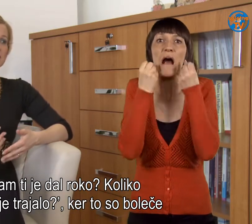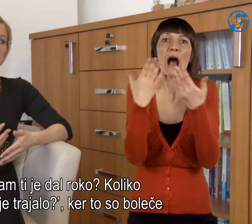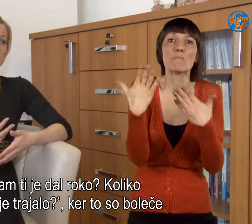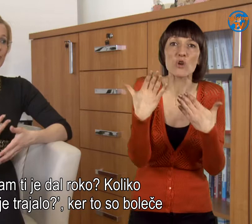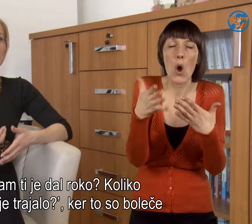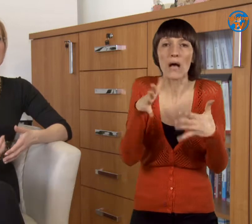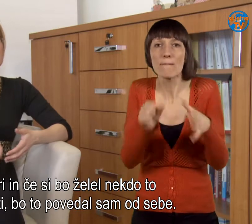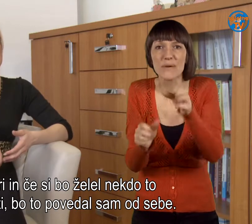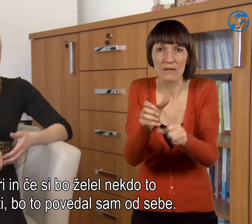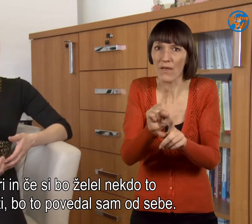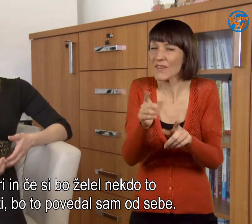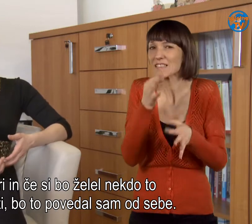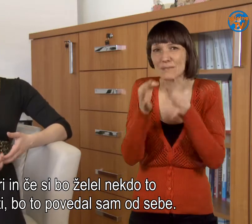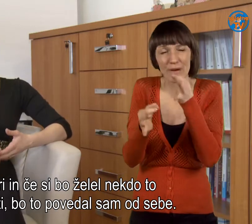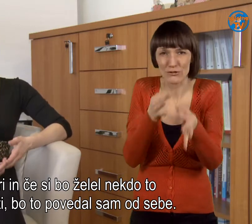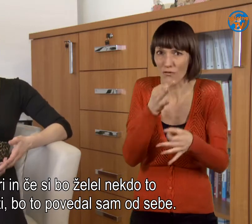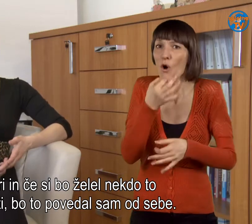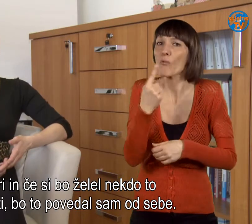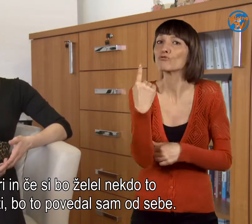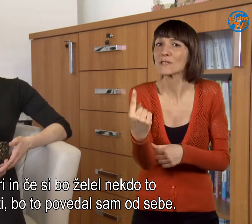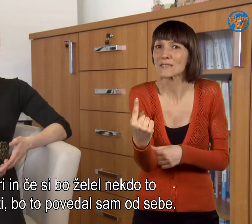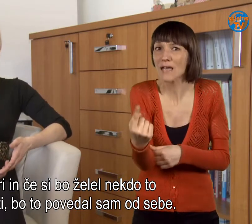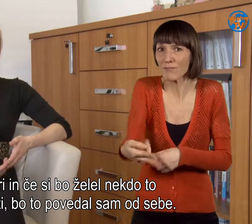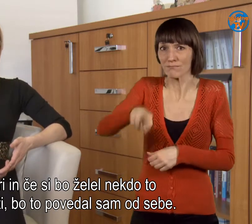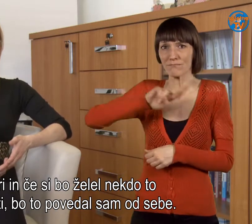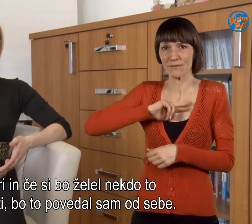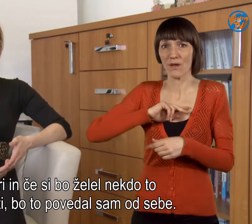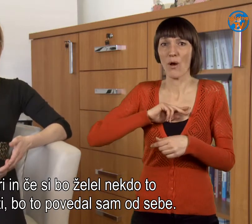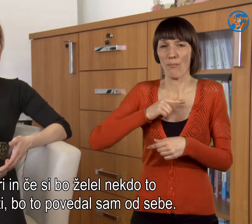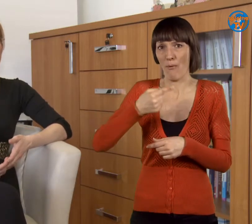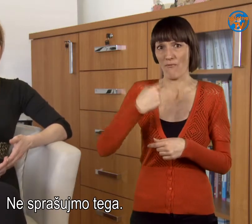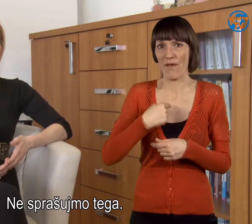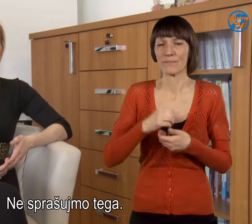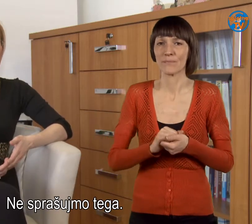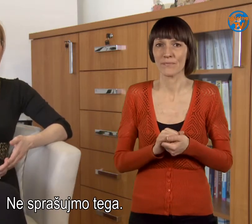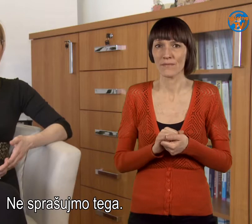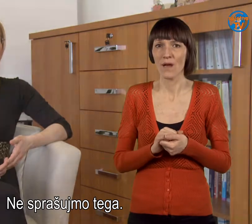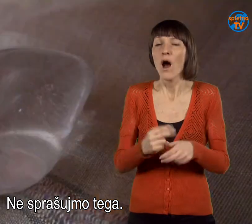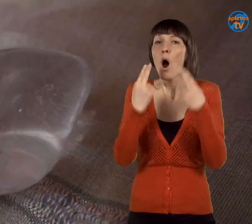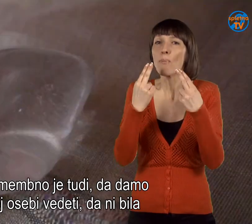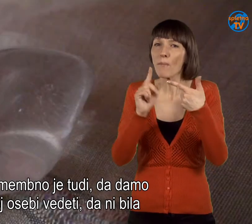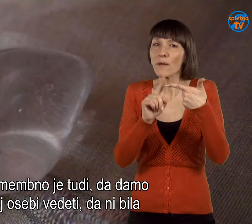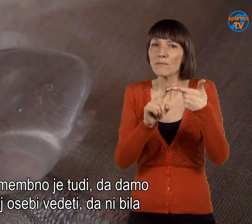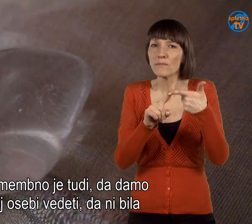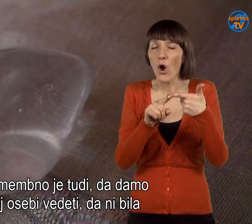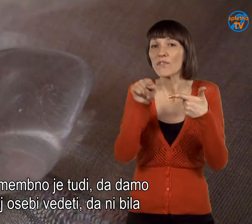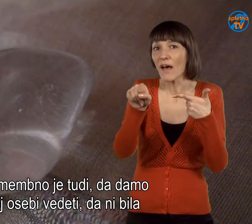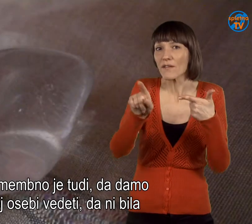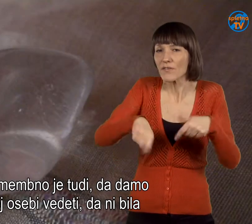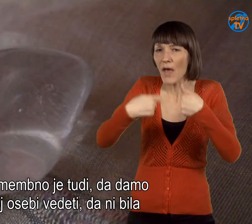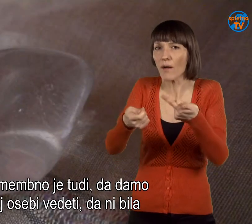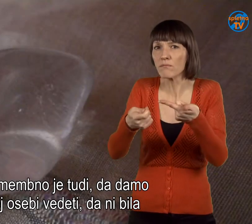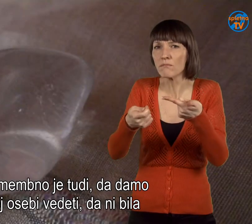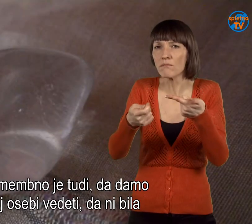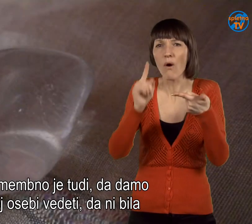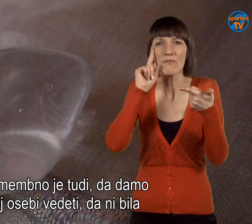take boleče stvari, da če bo nekdo želel to povedati, bo sam od sebe povedal, ne sprašujmo tega. Potem pomembno se mi tudi zdi, da